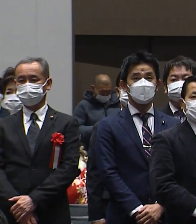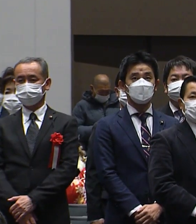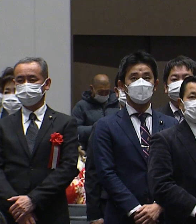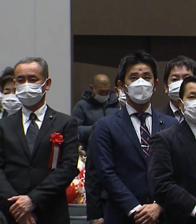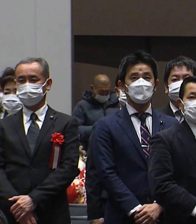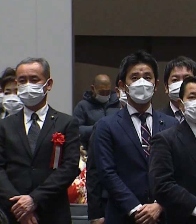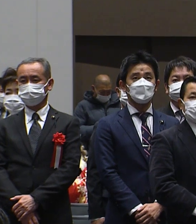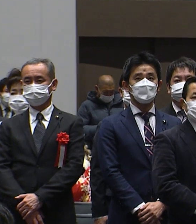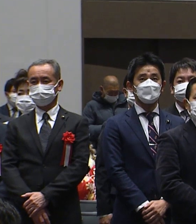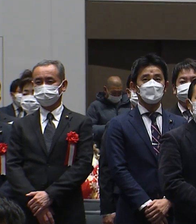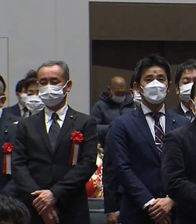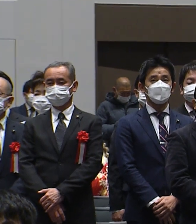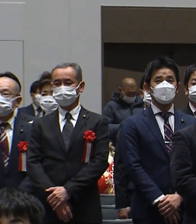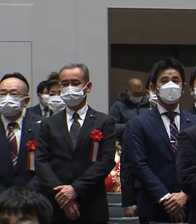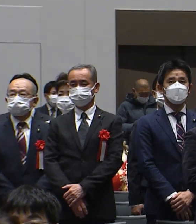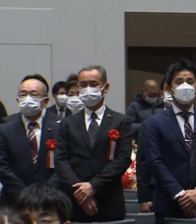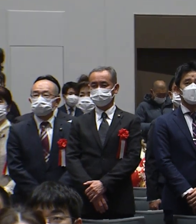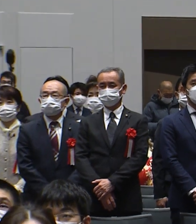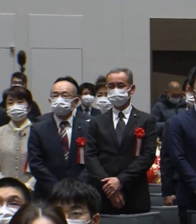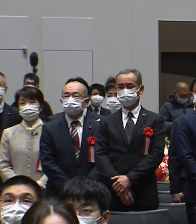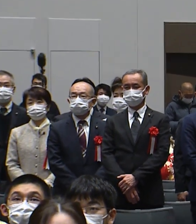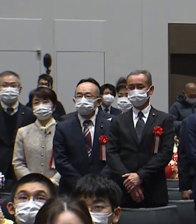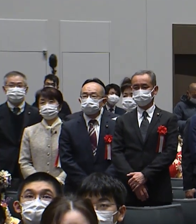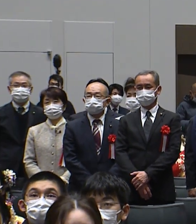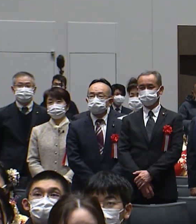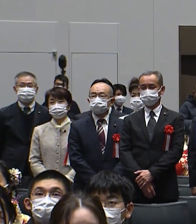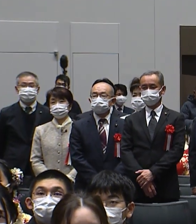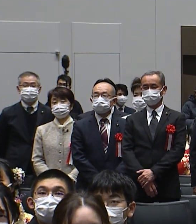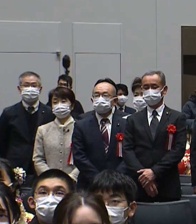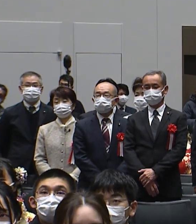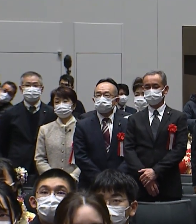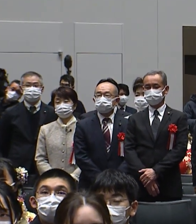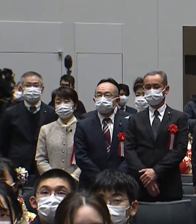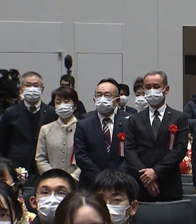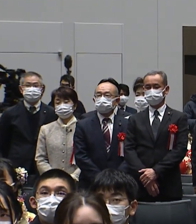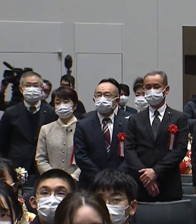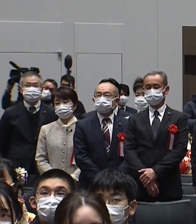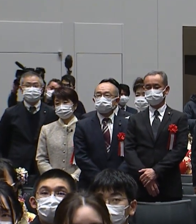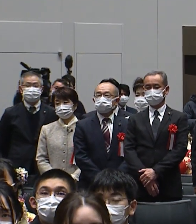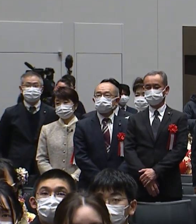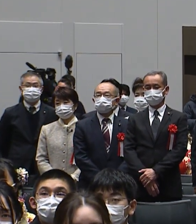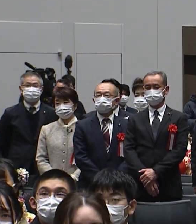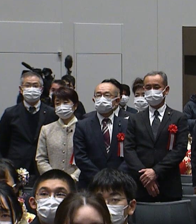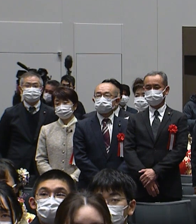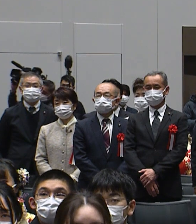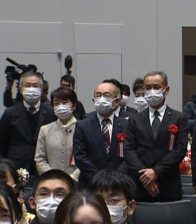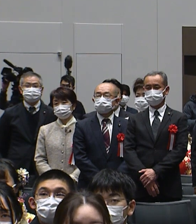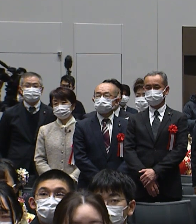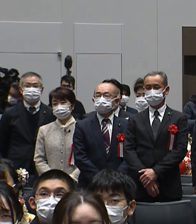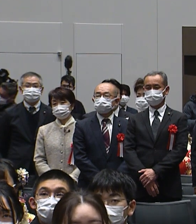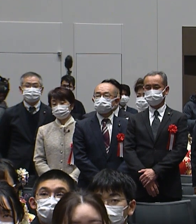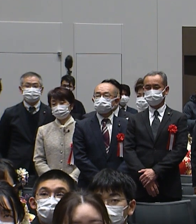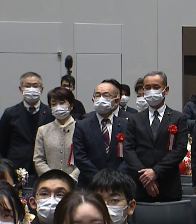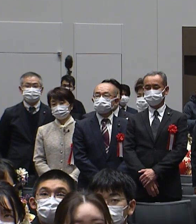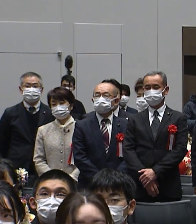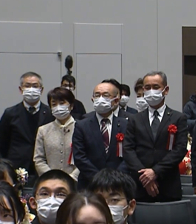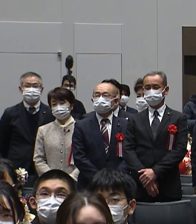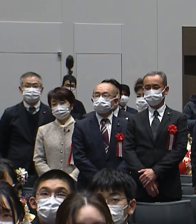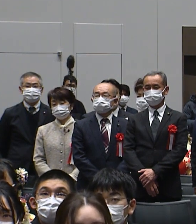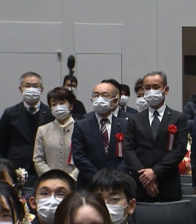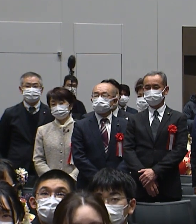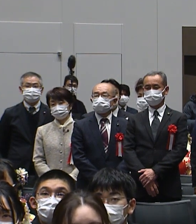なかご出席いただきました新成人の皆さん感謝の気持ちを込めて